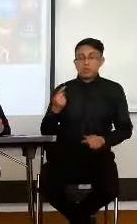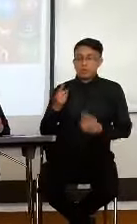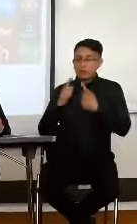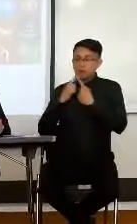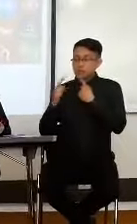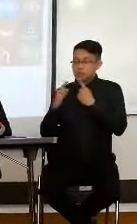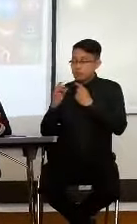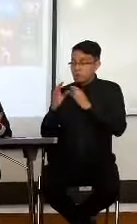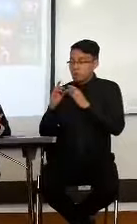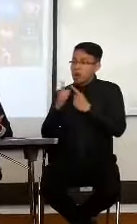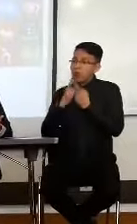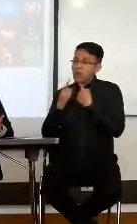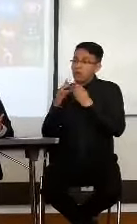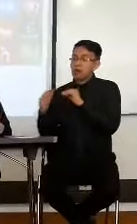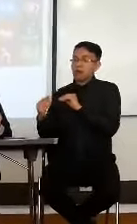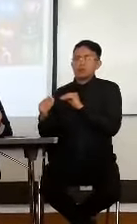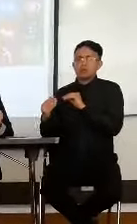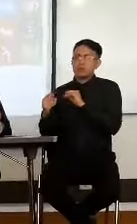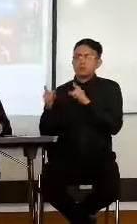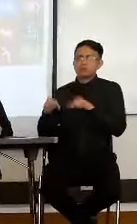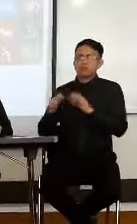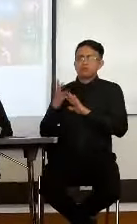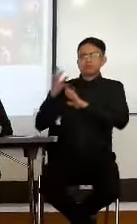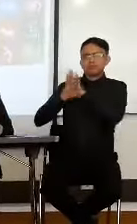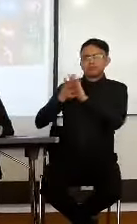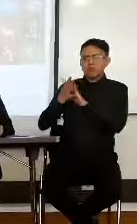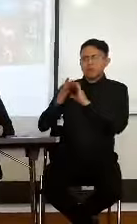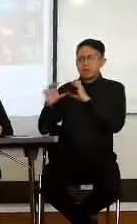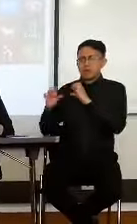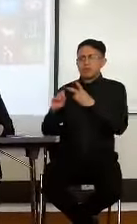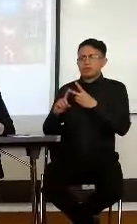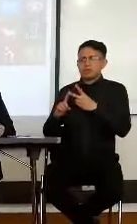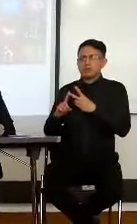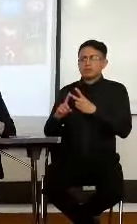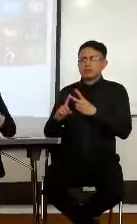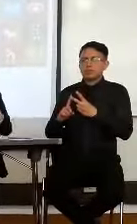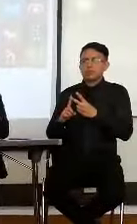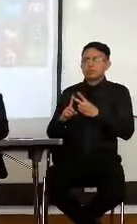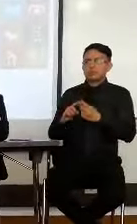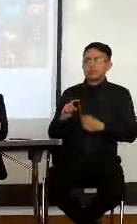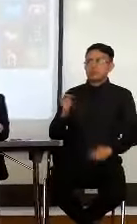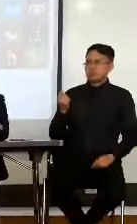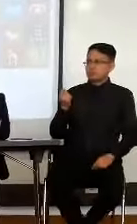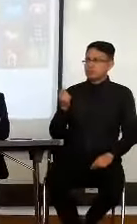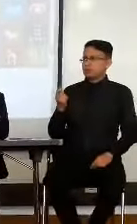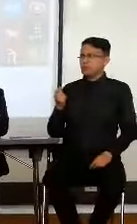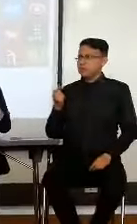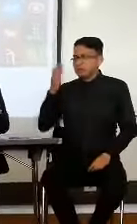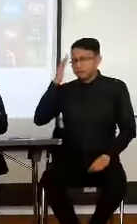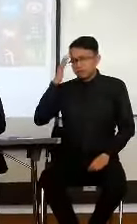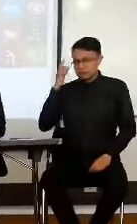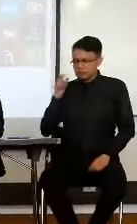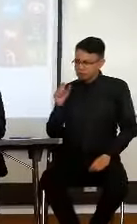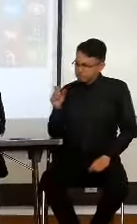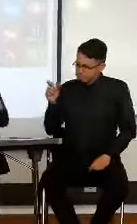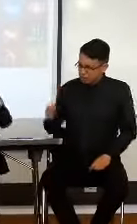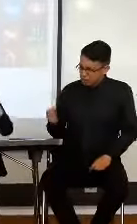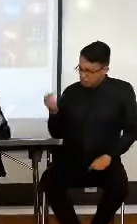palabra. Y eso nos ha costado, ¿cierto? Uno necesita que le digan, sí, sí, señora, muchas gracias, para poder entender que el otro